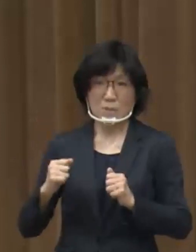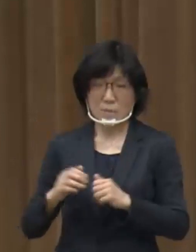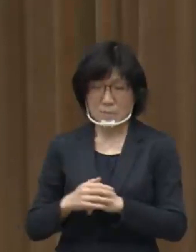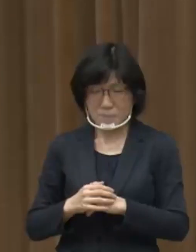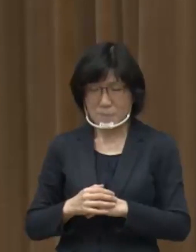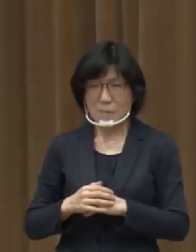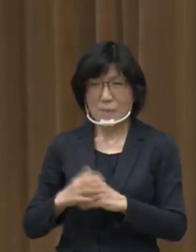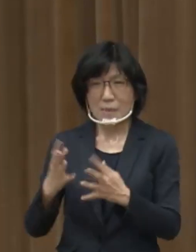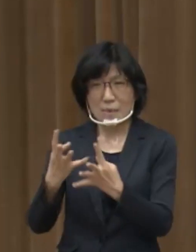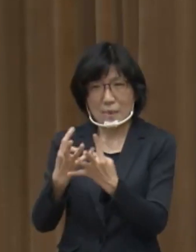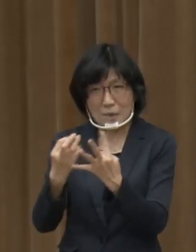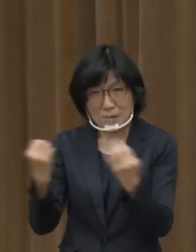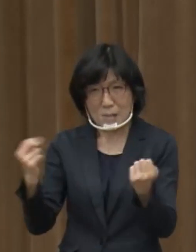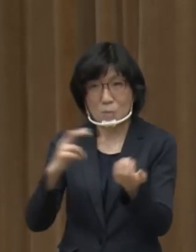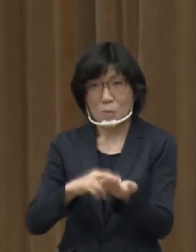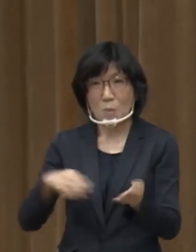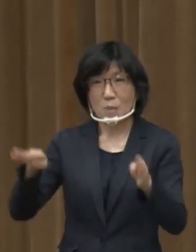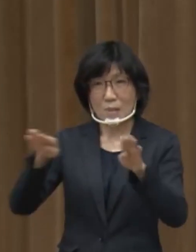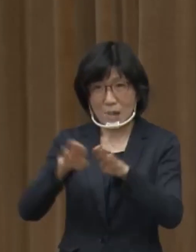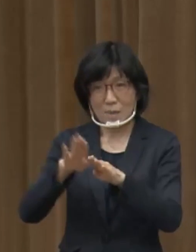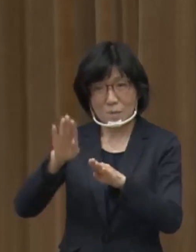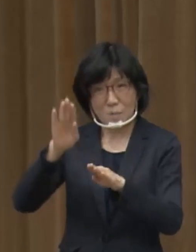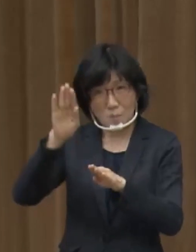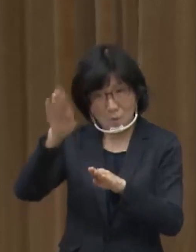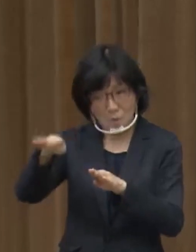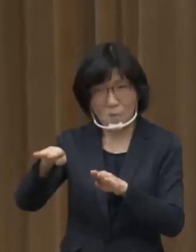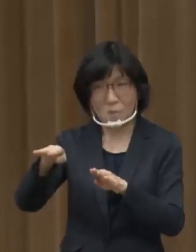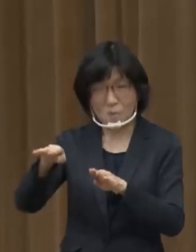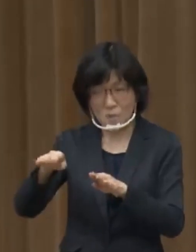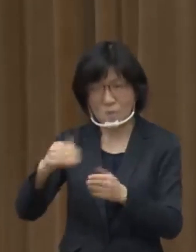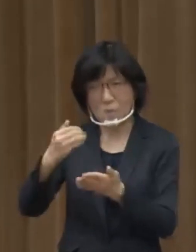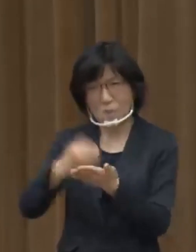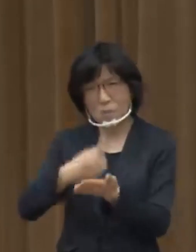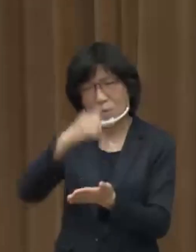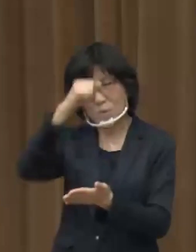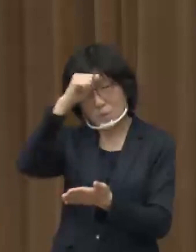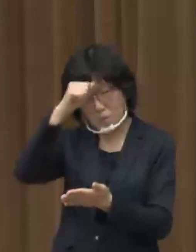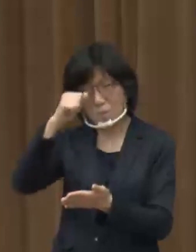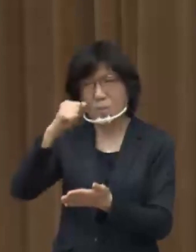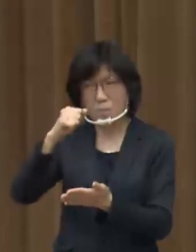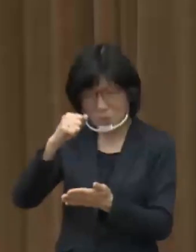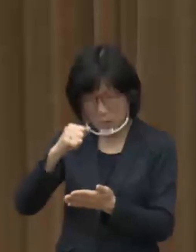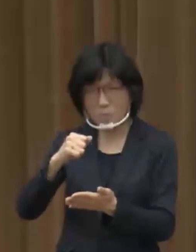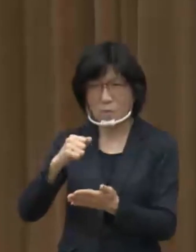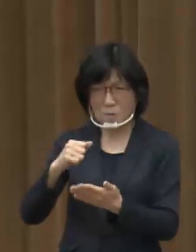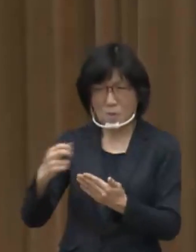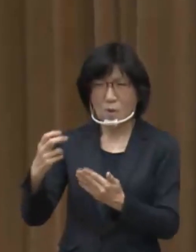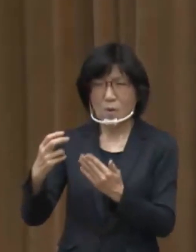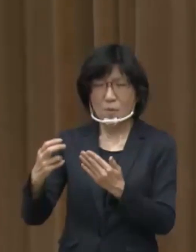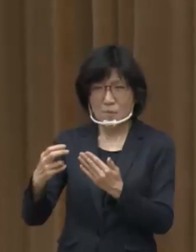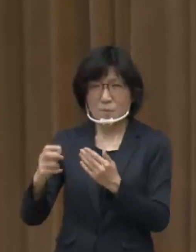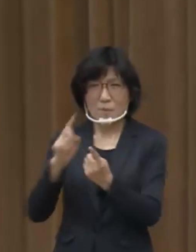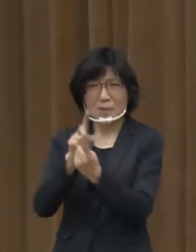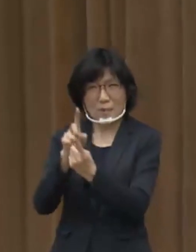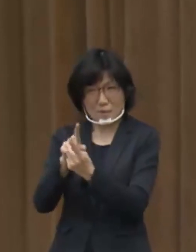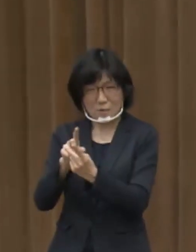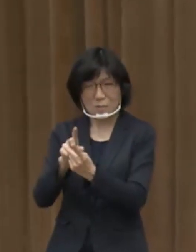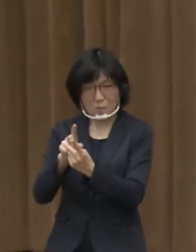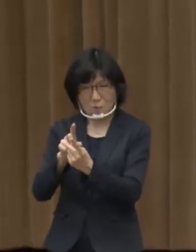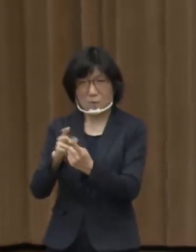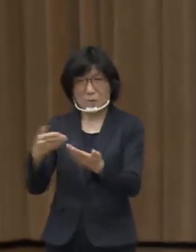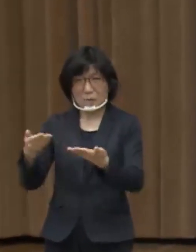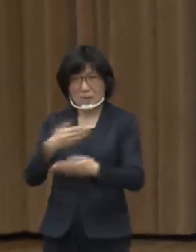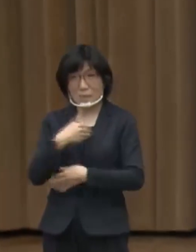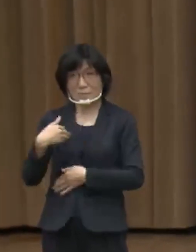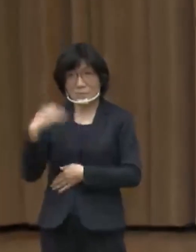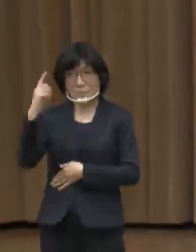して多くの医療機関に後遺症の外来診療を行っていただくため、令和4年3月4